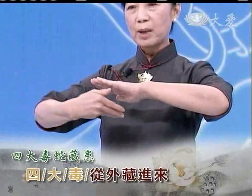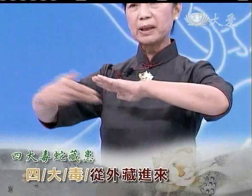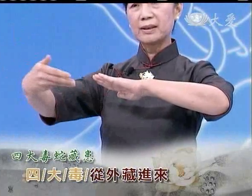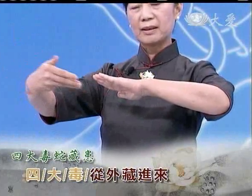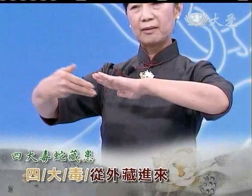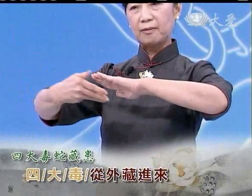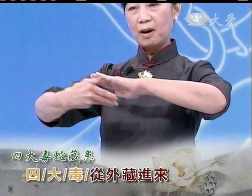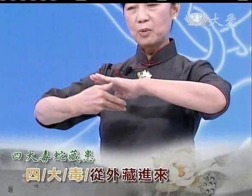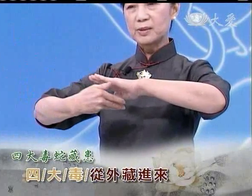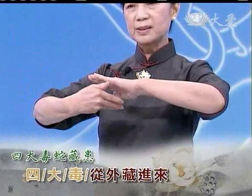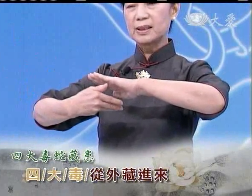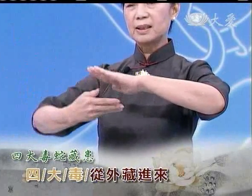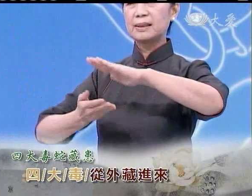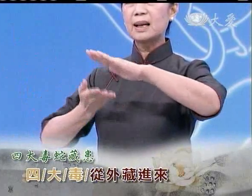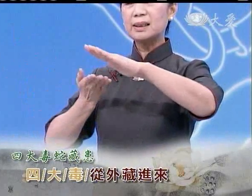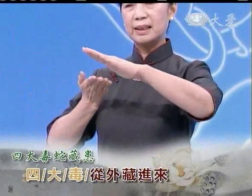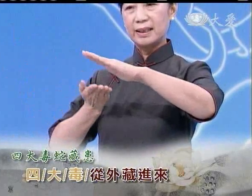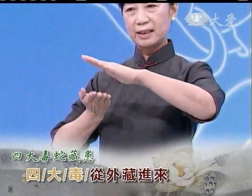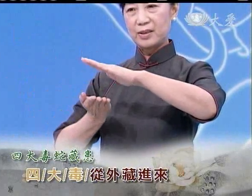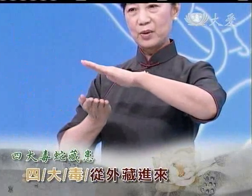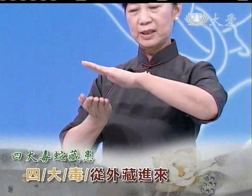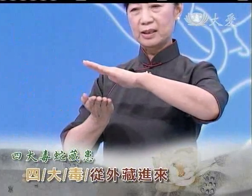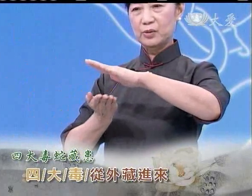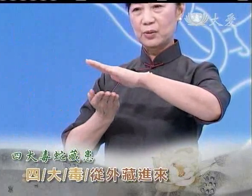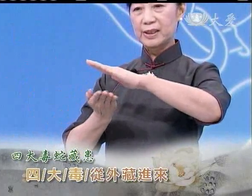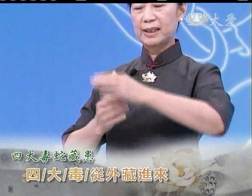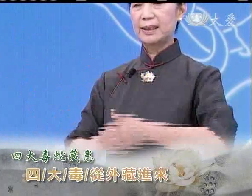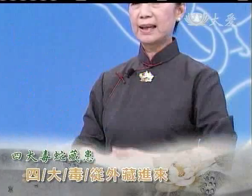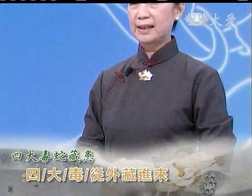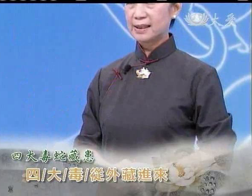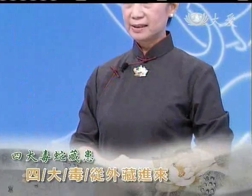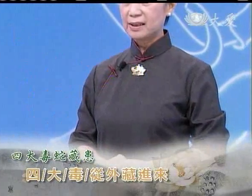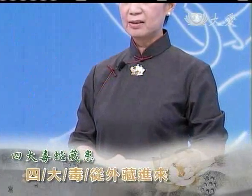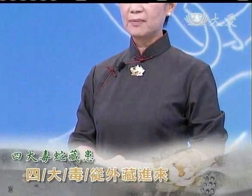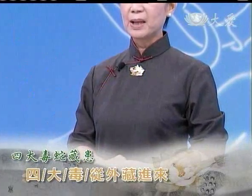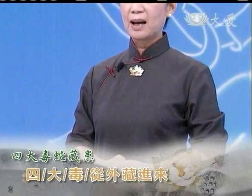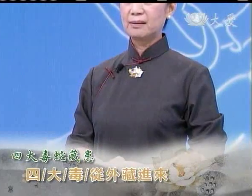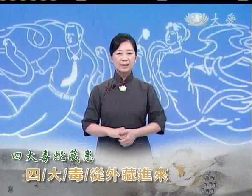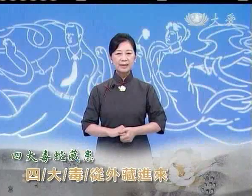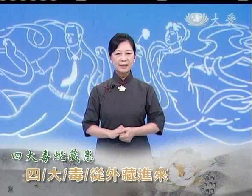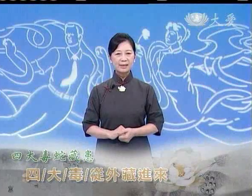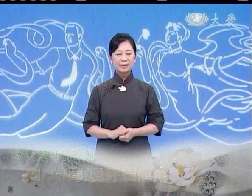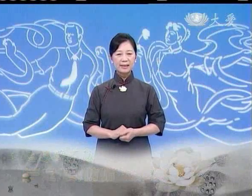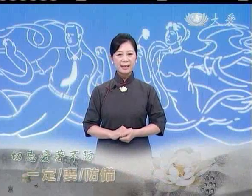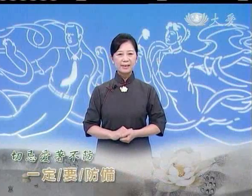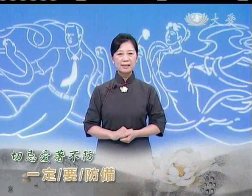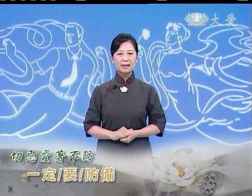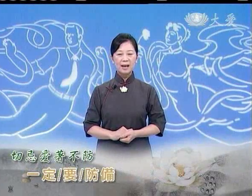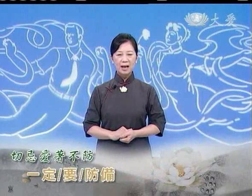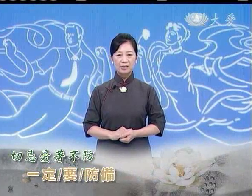面往我自己，当然你也可以用这样的手型来呈现哦。好，接下来是切记爱